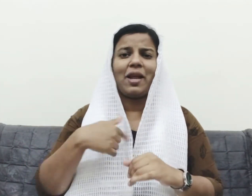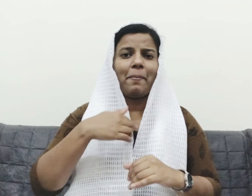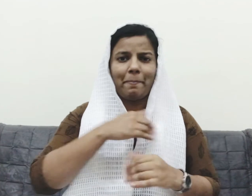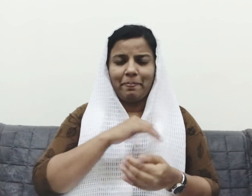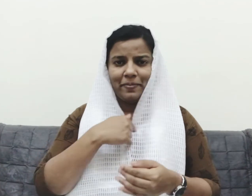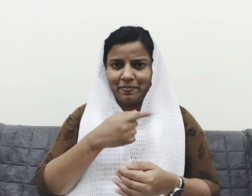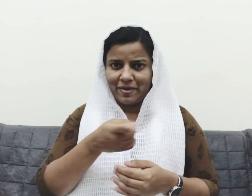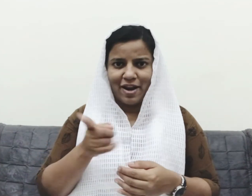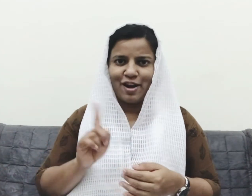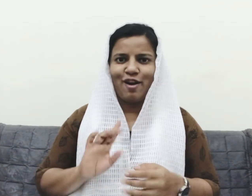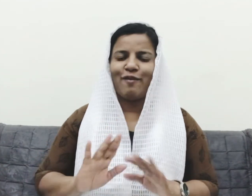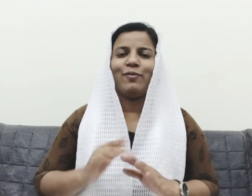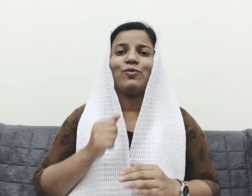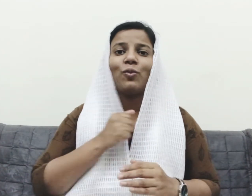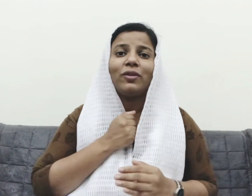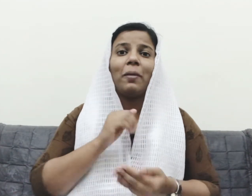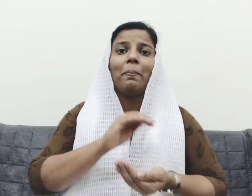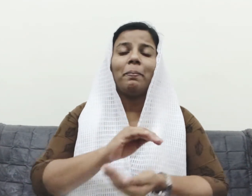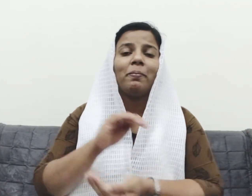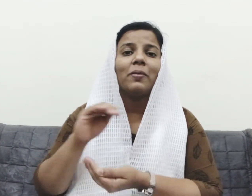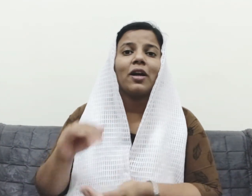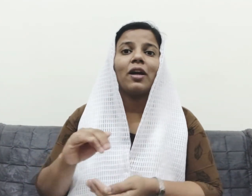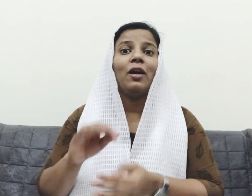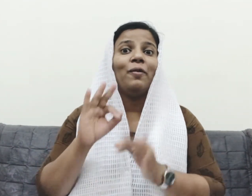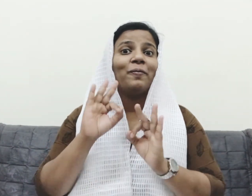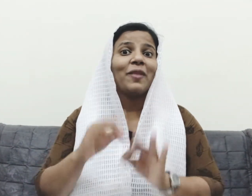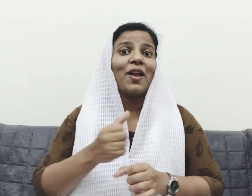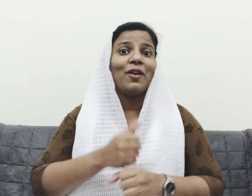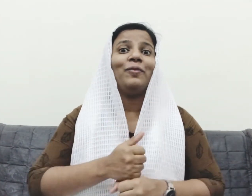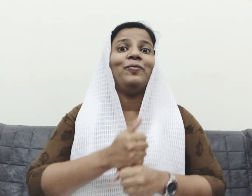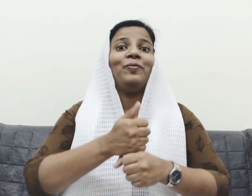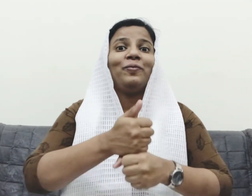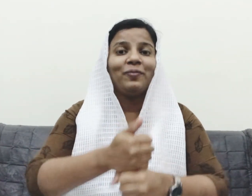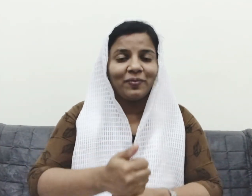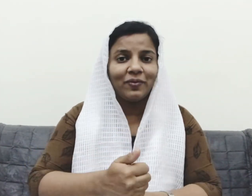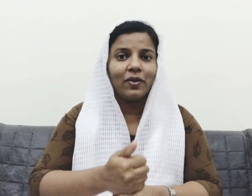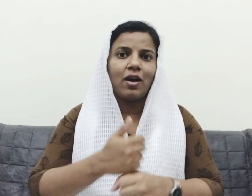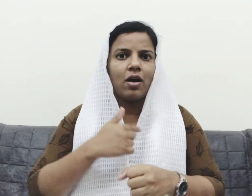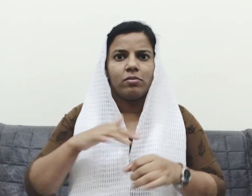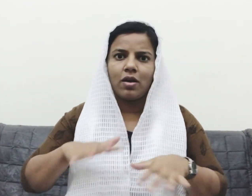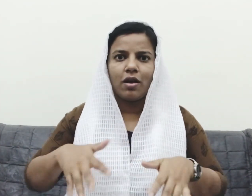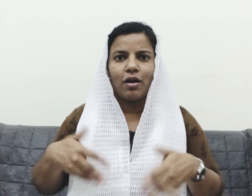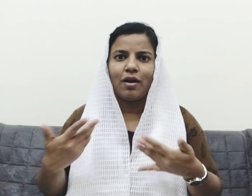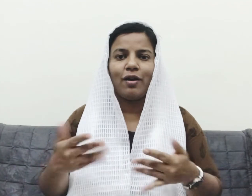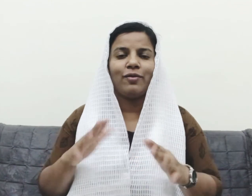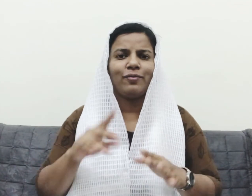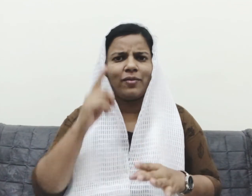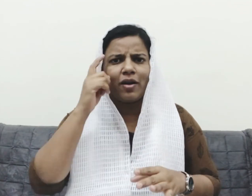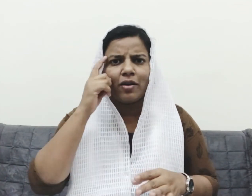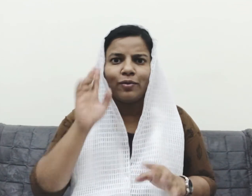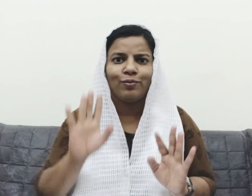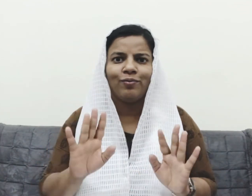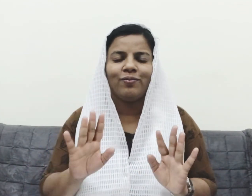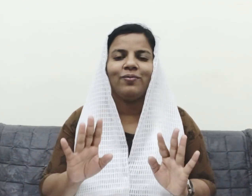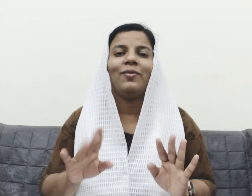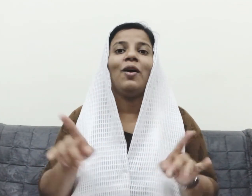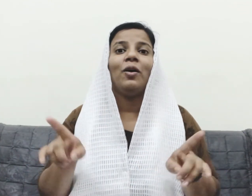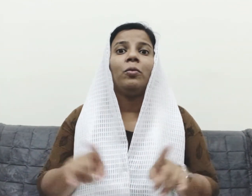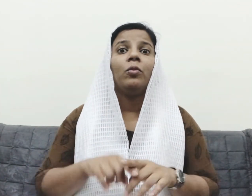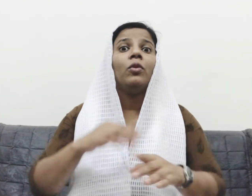നിങ്ങൾ നിങ്ങളുടെ മക്കൾക്ക് നല്ല ദാനങ്ങളെ കൊടുപ്പാൻ അറിയുന്നു എങ്കിൽ